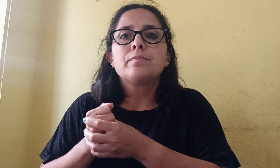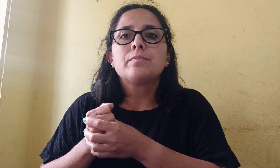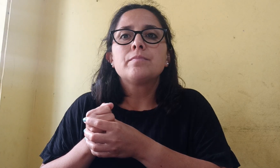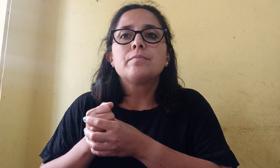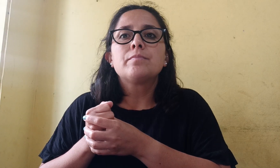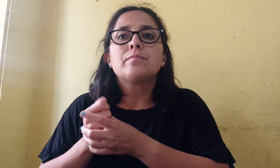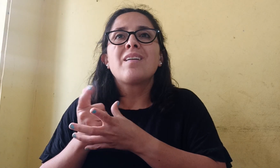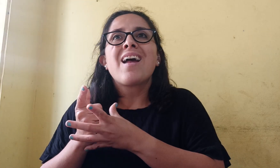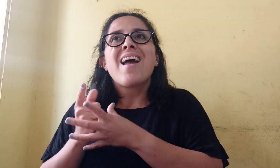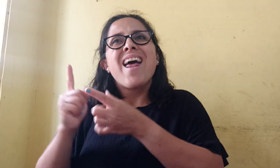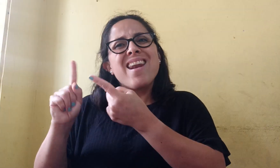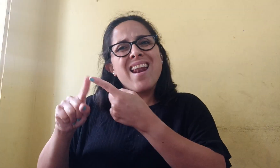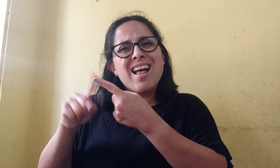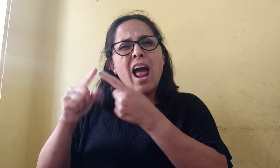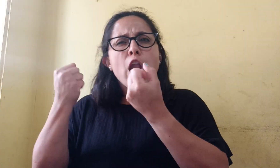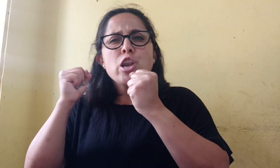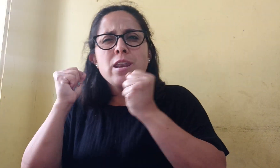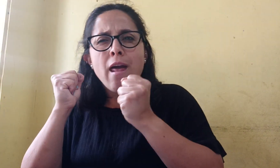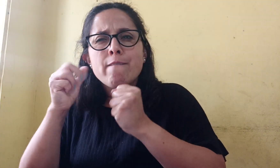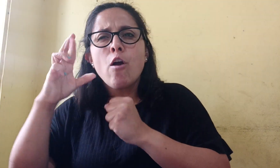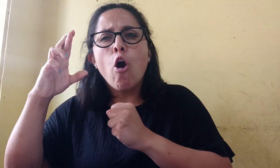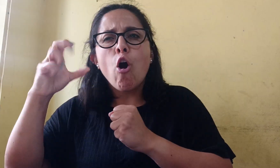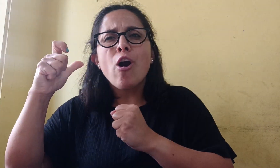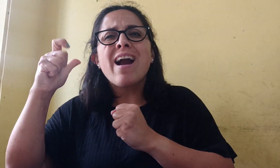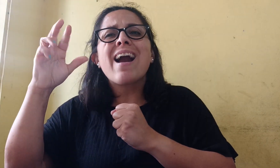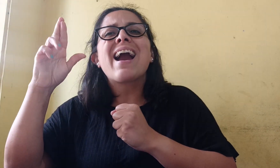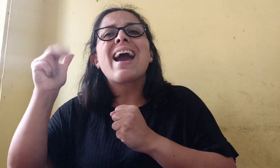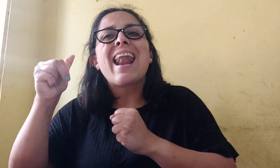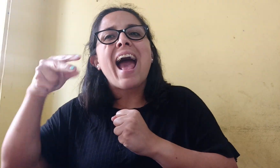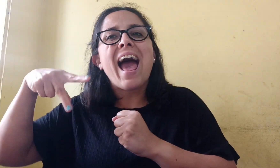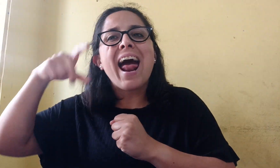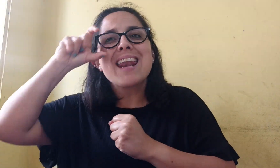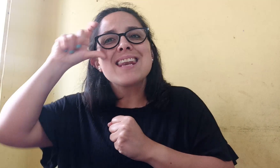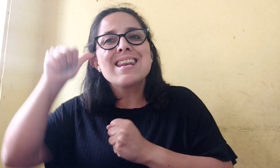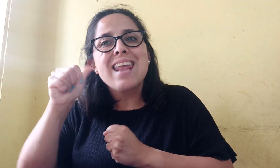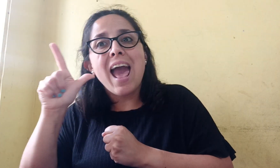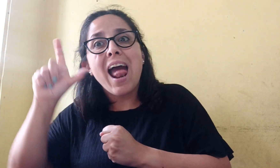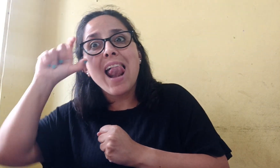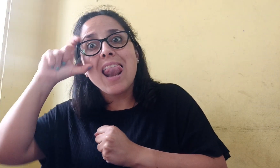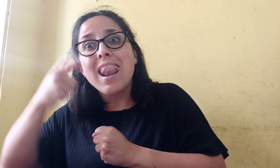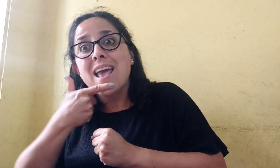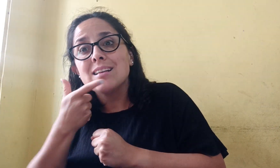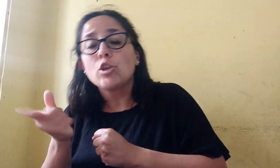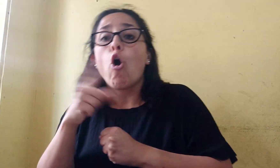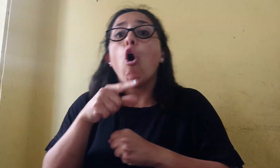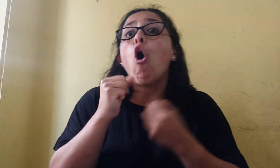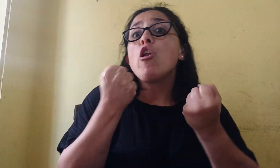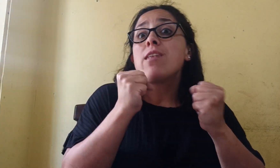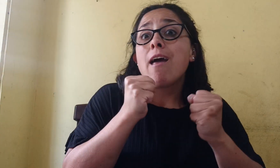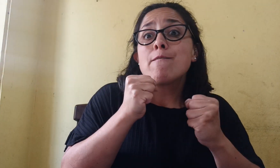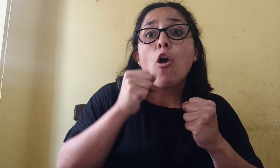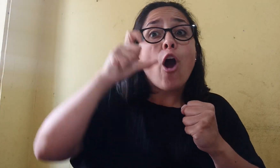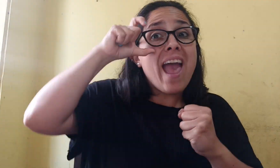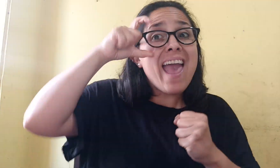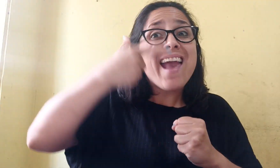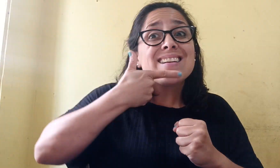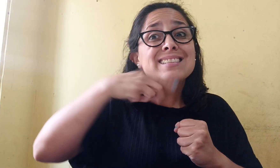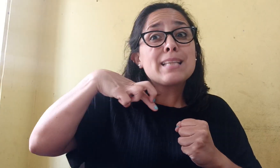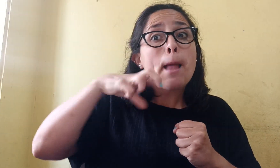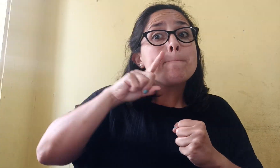los nervios craneales o los nervios espinales. Después los vamos a ver en un dibujo más amplio o en la clase que